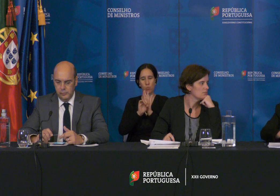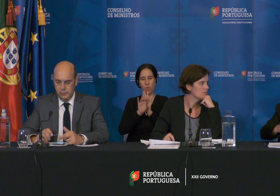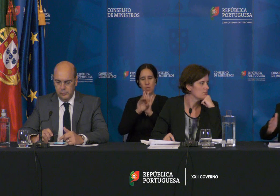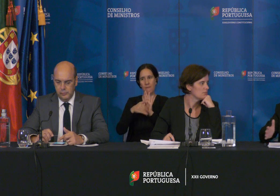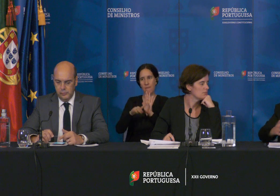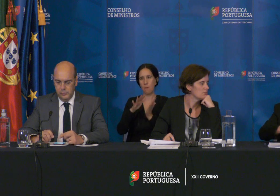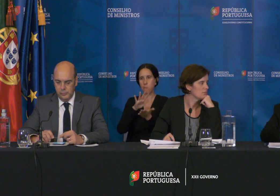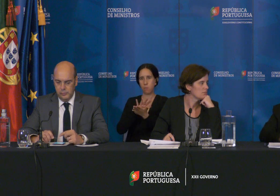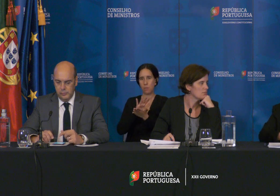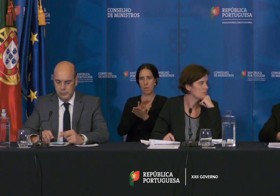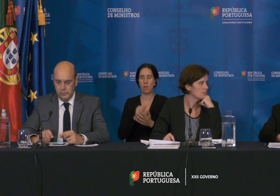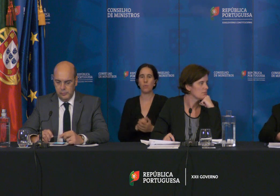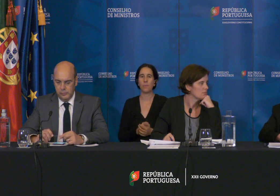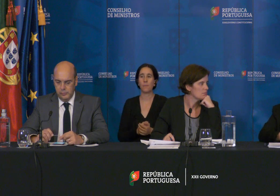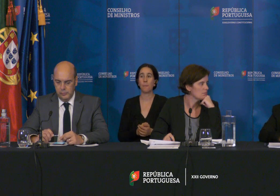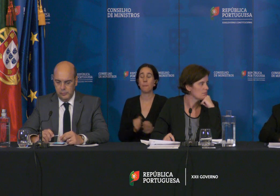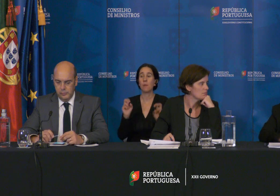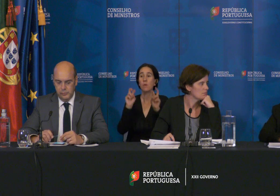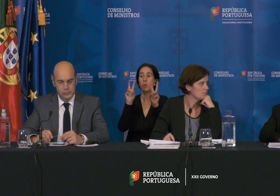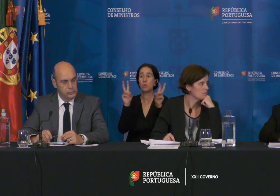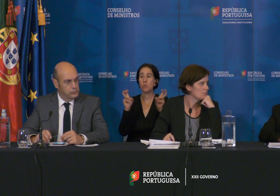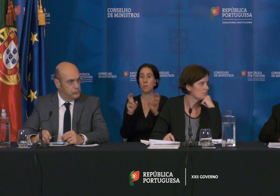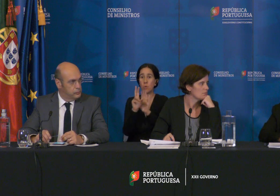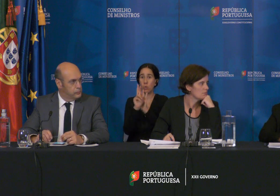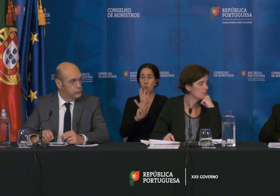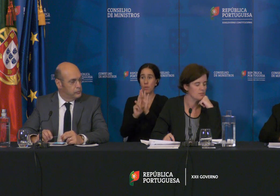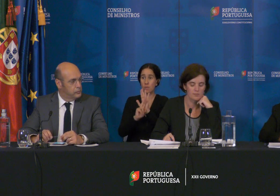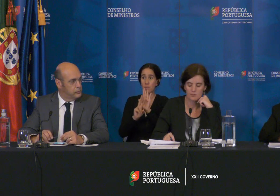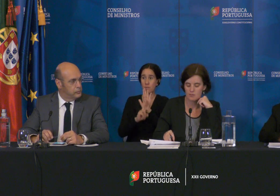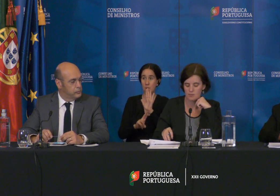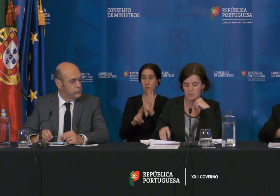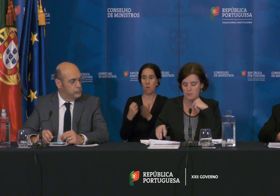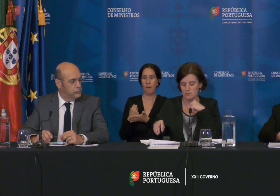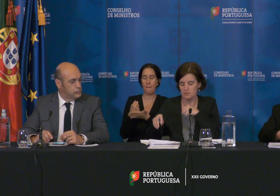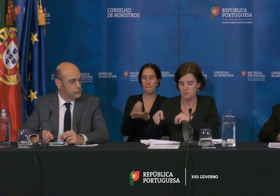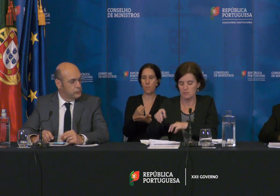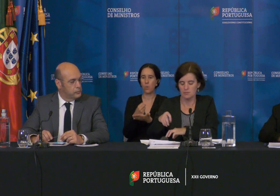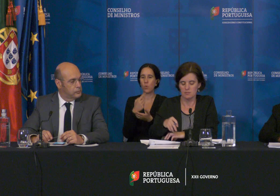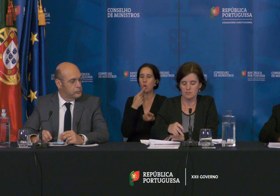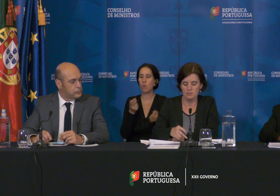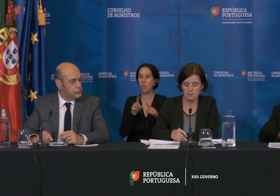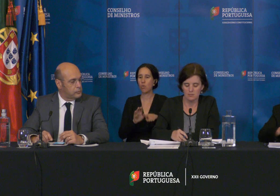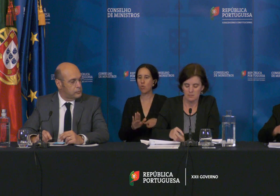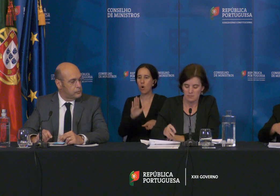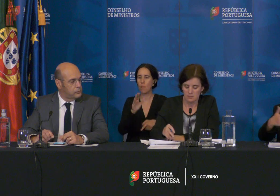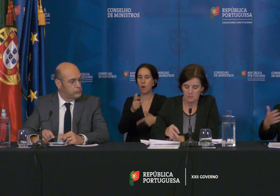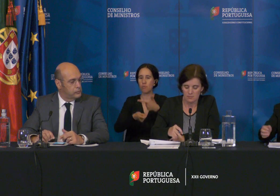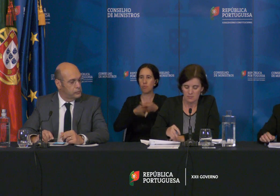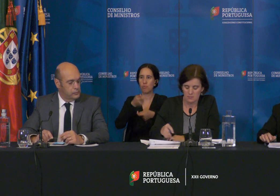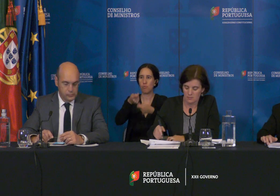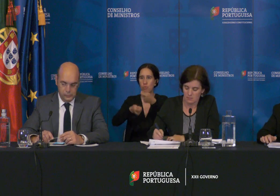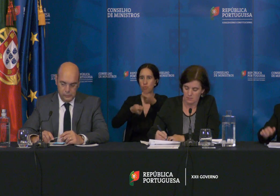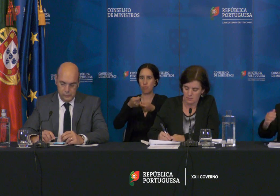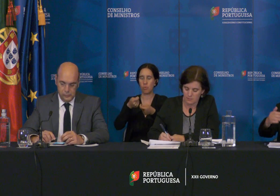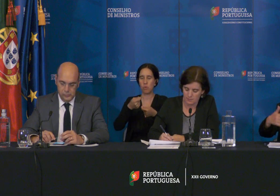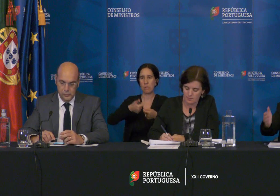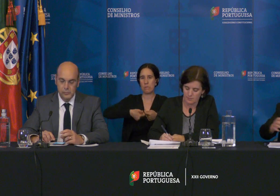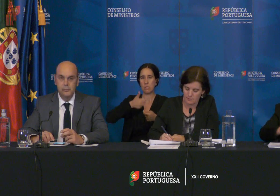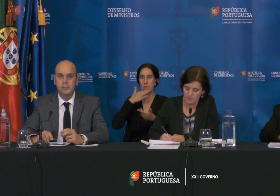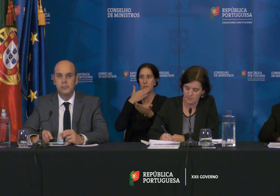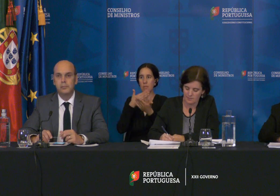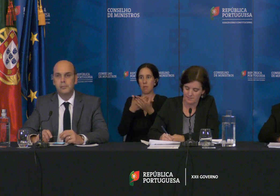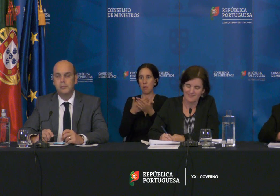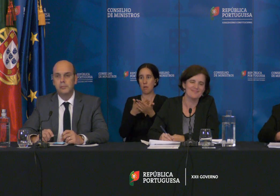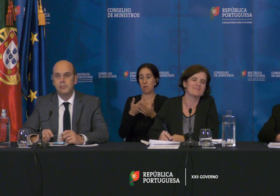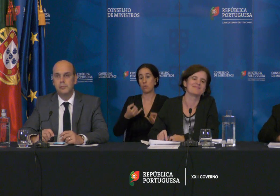publicada. Em relação à regulamentação do apoio à retoma progressiva, que é o instrumento